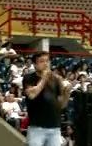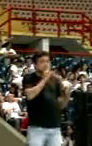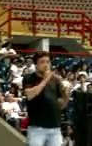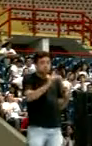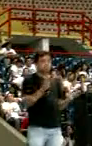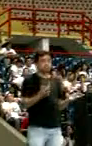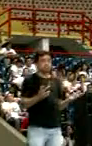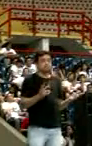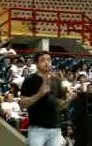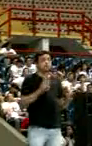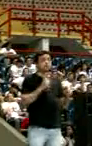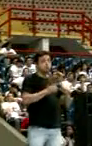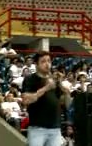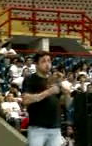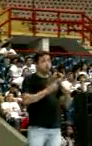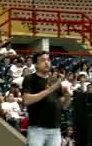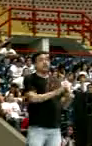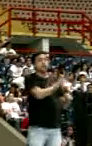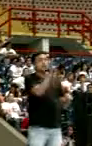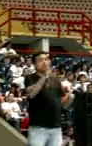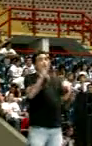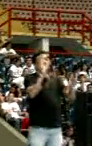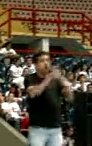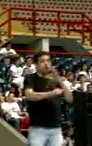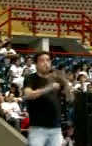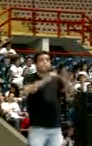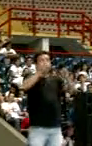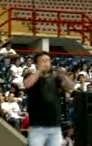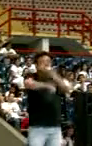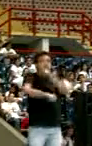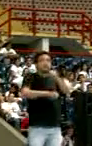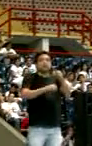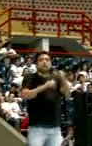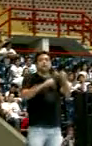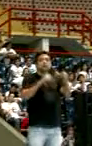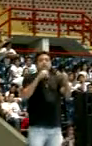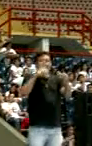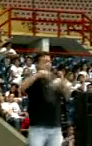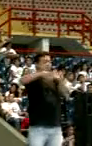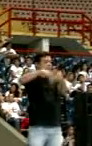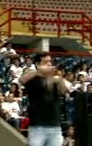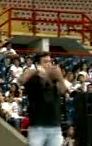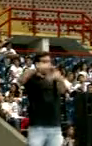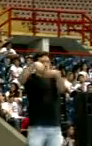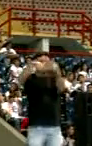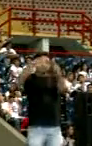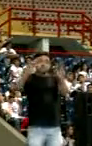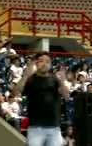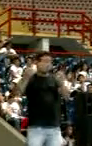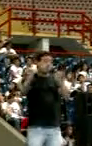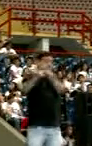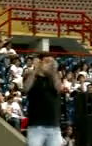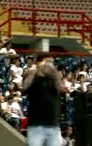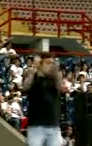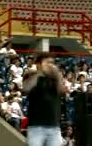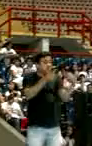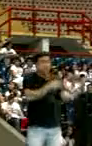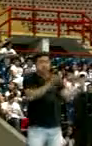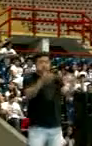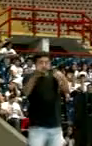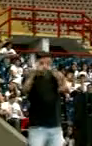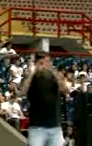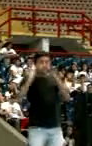perdoados? Eles foram roubando, matando. Rapaz, foram fazendo a miséria no meio do